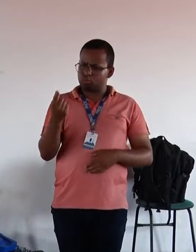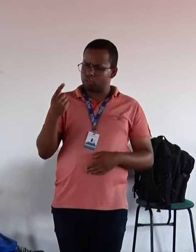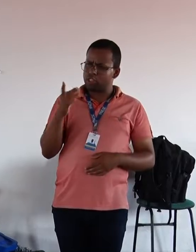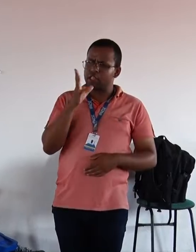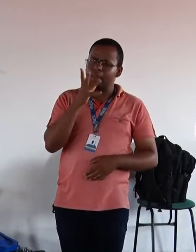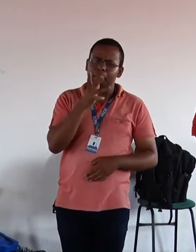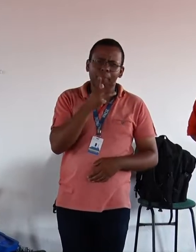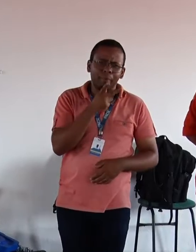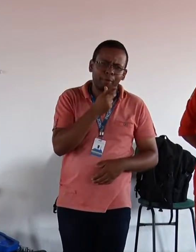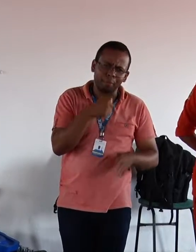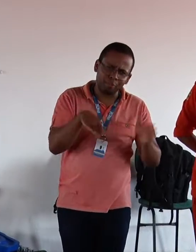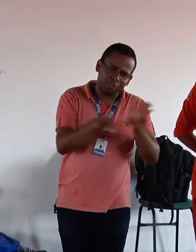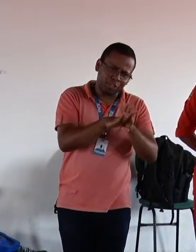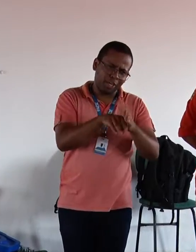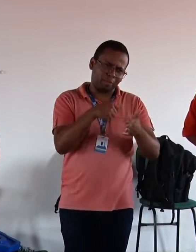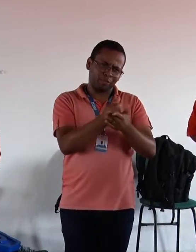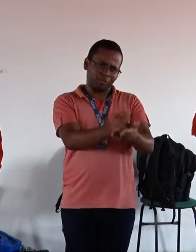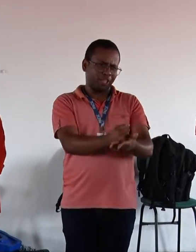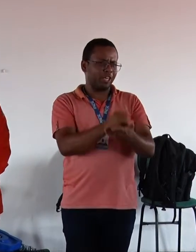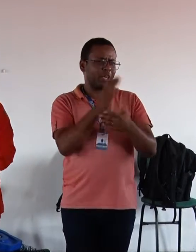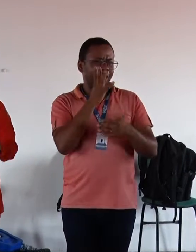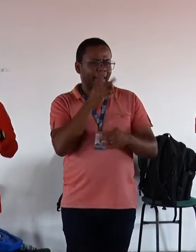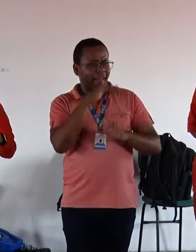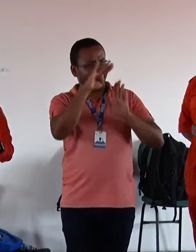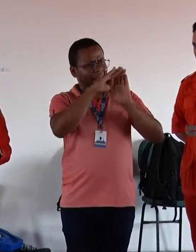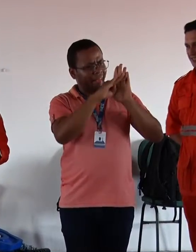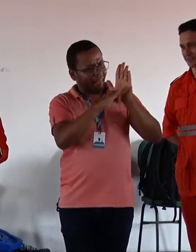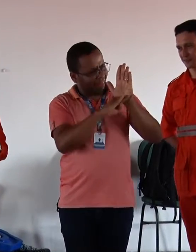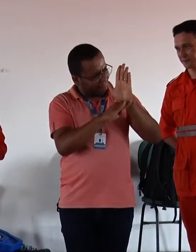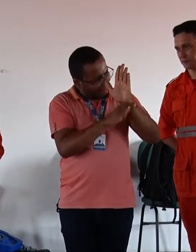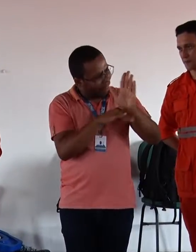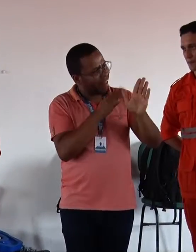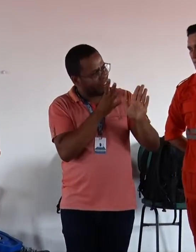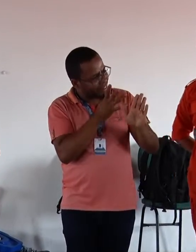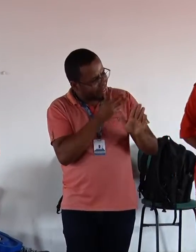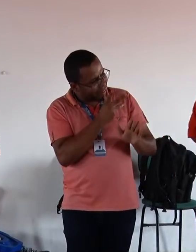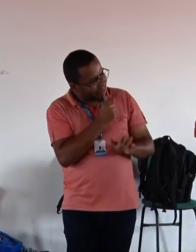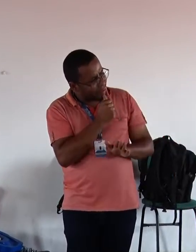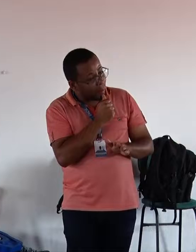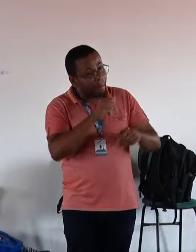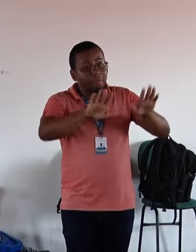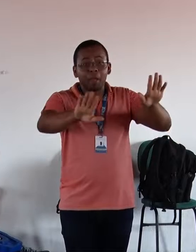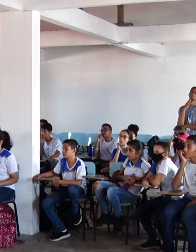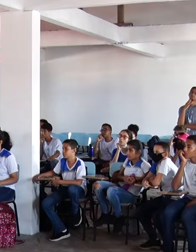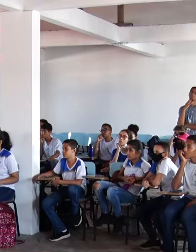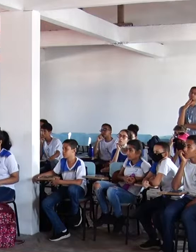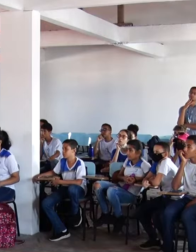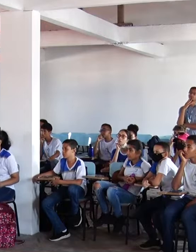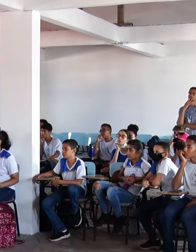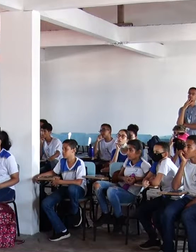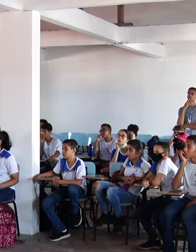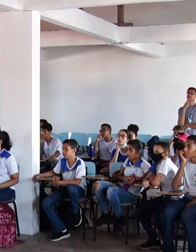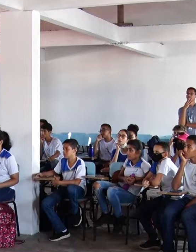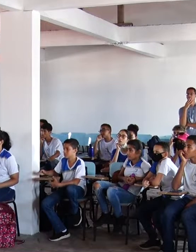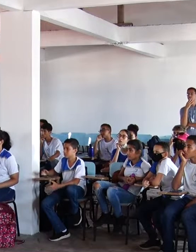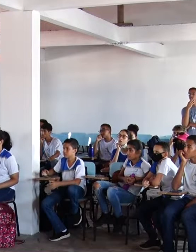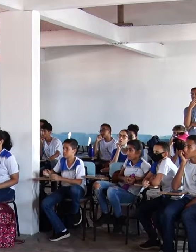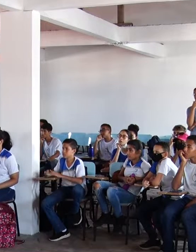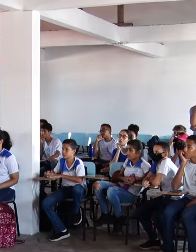Sergipe veio até o ipaese realizar uma palestra sobre primeiros socorros quem compareceu pode perceber